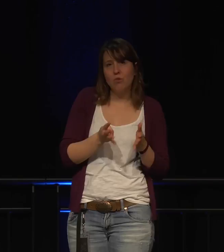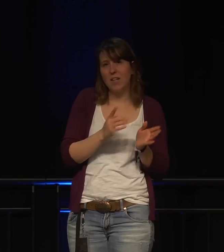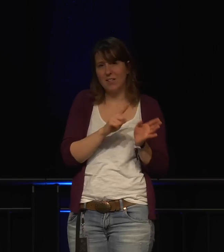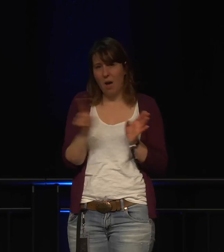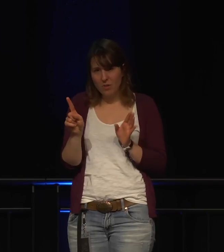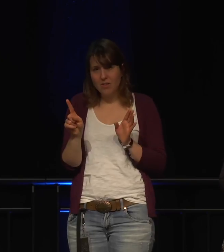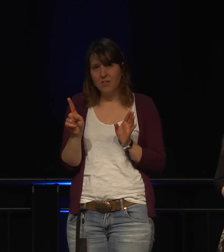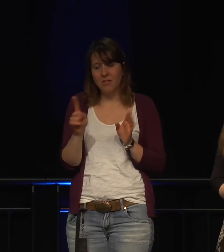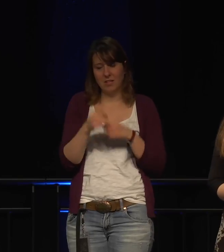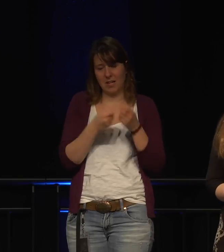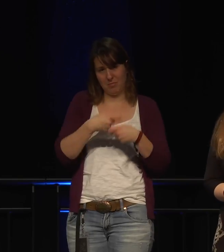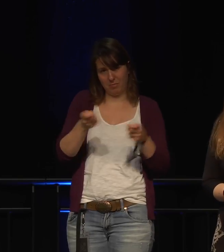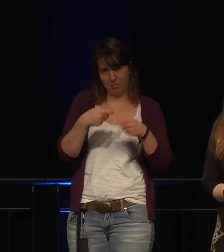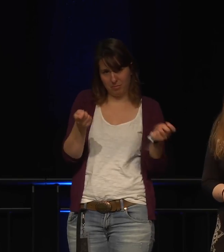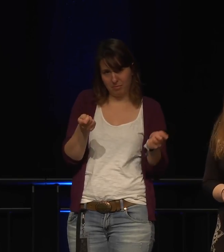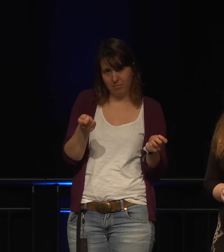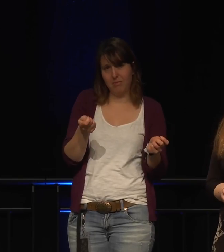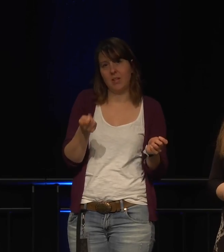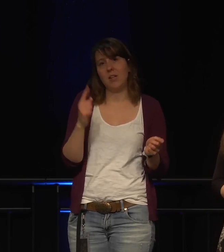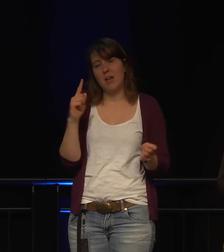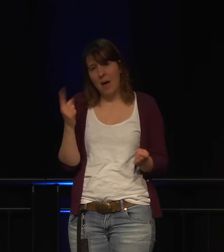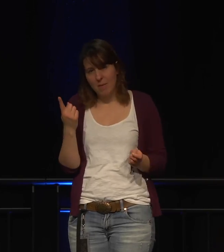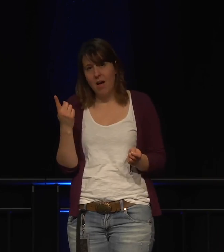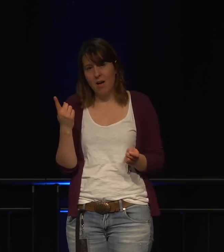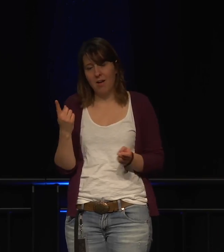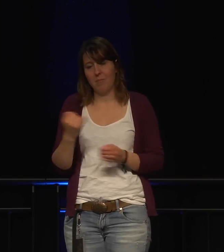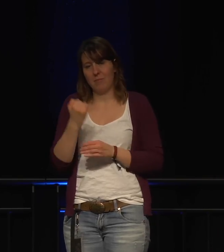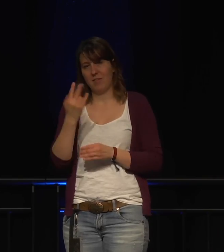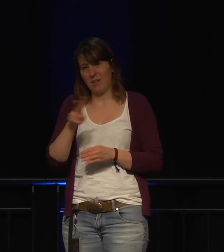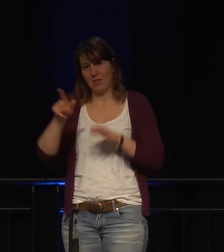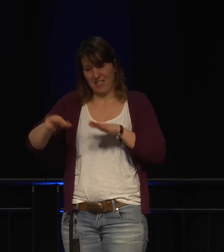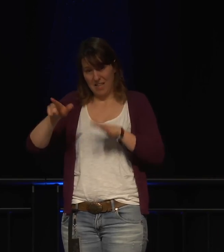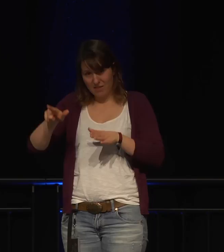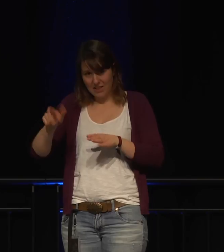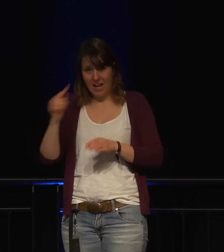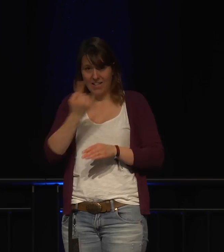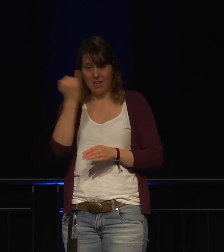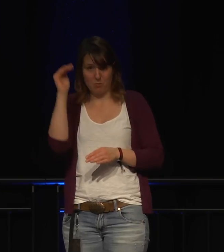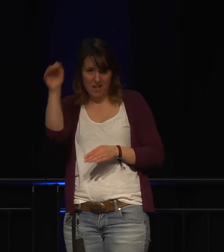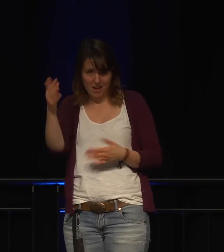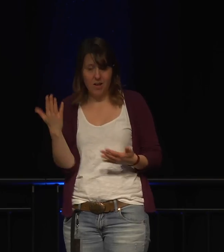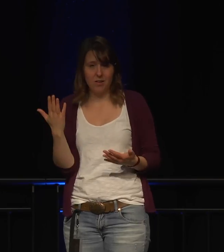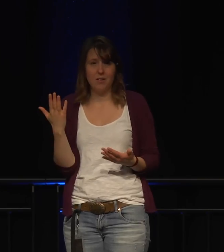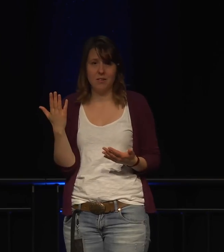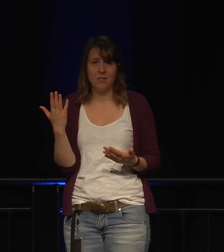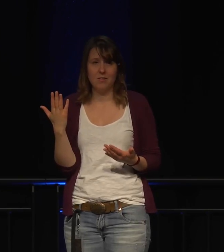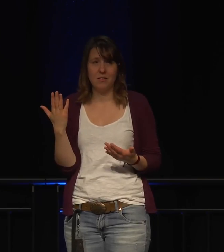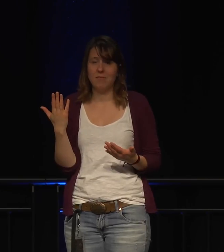Y en el primer cuartal solo había 900 aparatos y en el cuartal 2 o 3